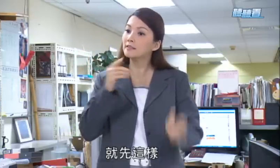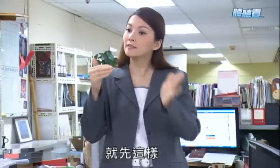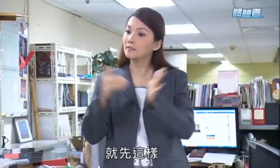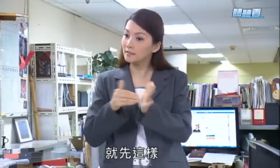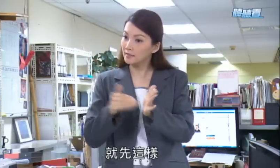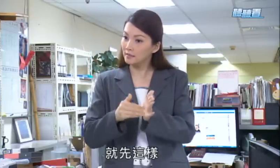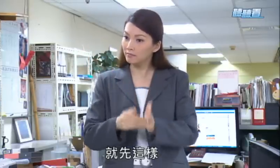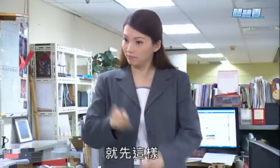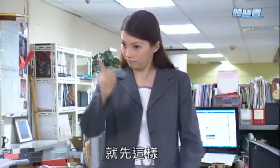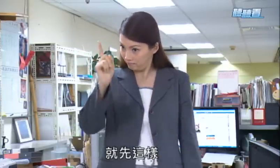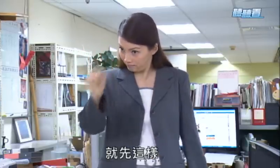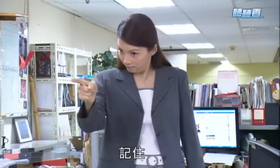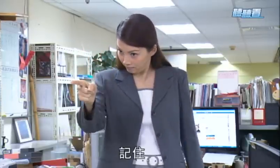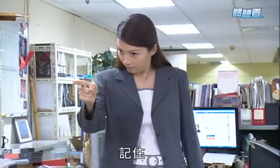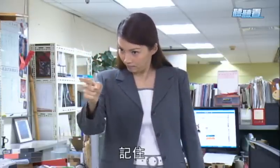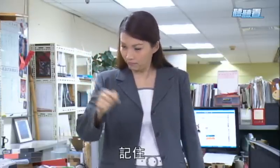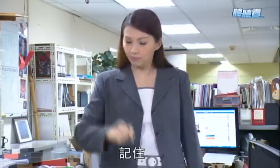先这样啊，记住。